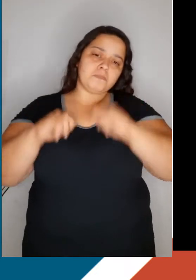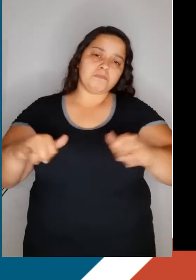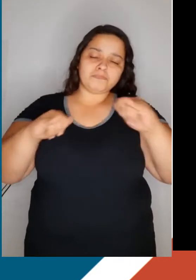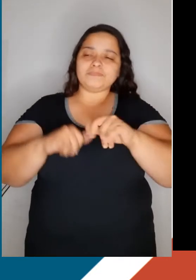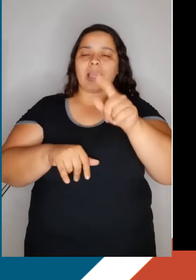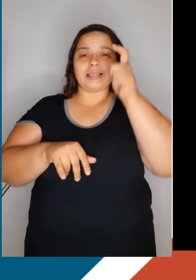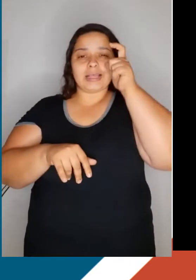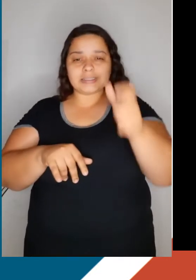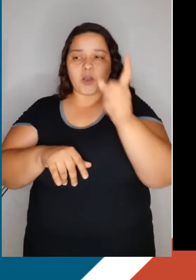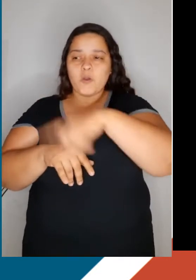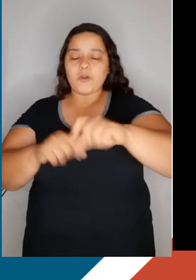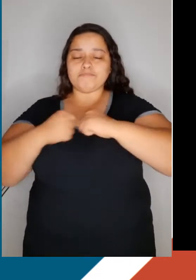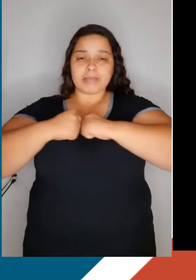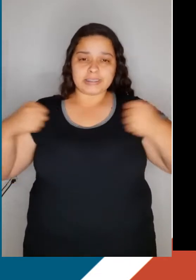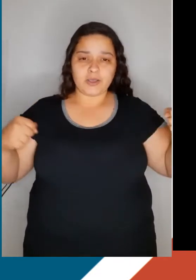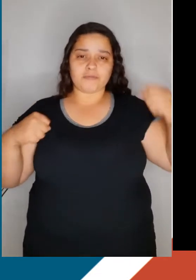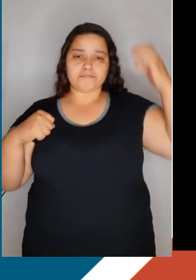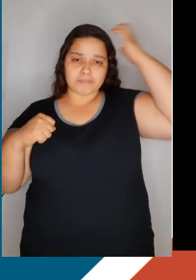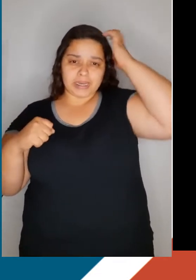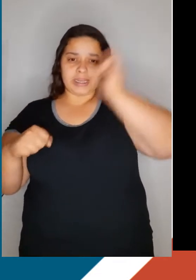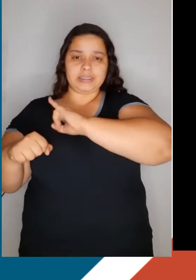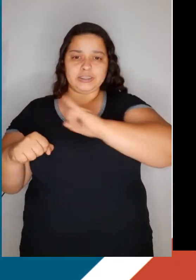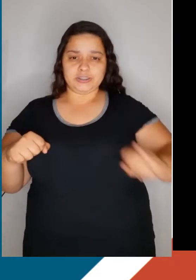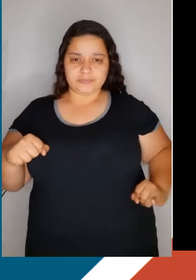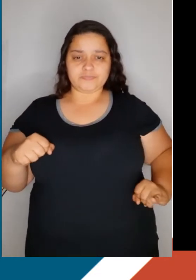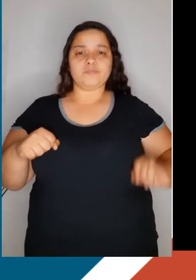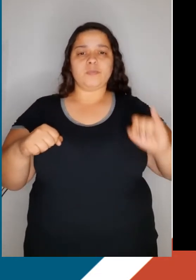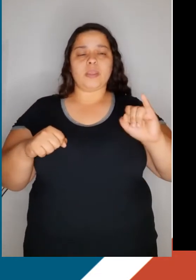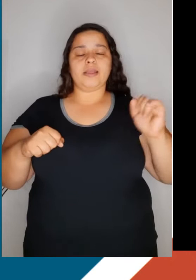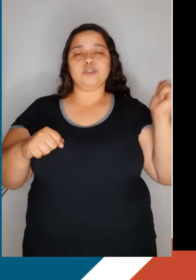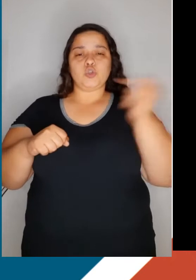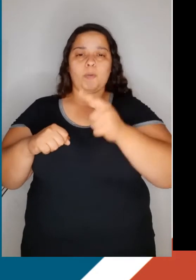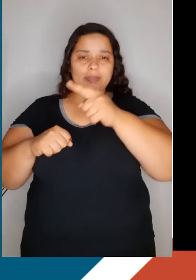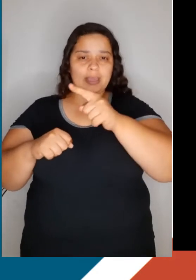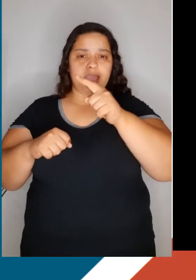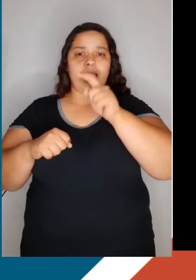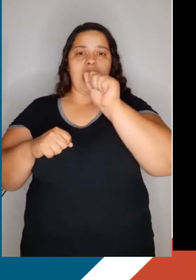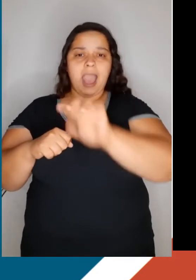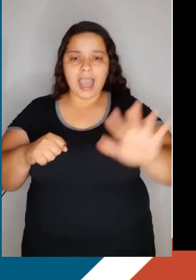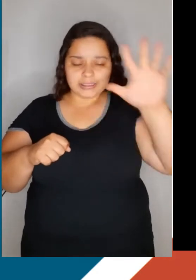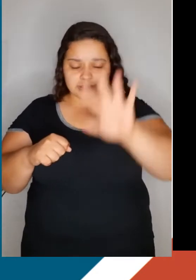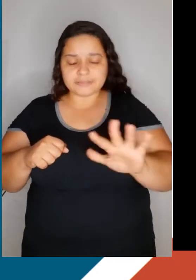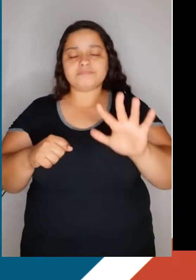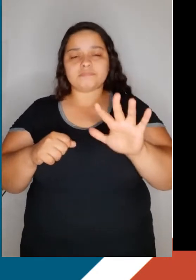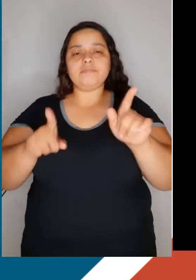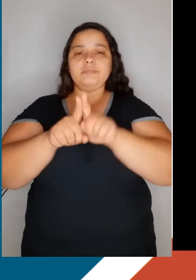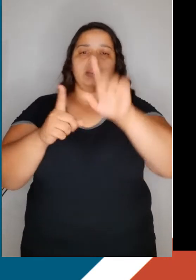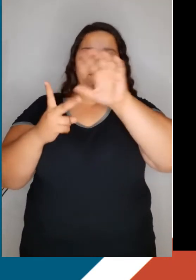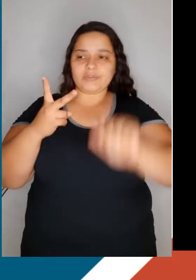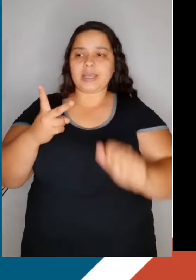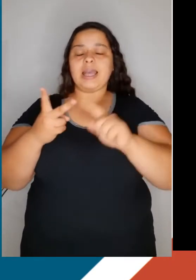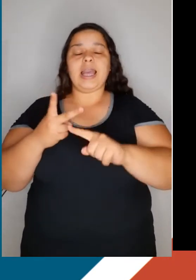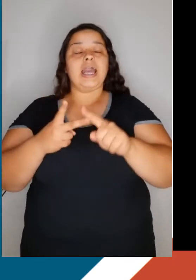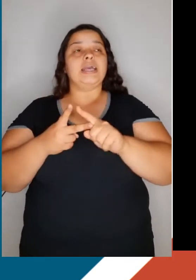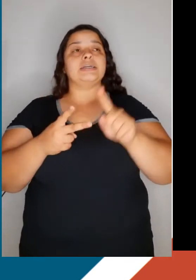caso da expansão imperialista das nações europeias sobre o continente africano e asiático, é importante mencionar que Estados Unidos e